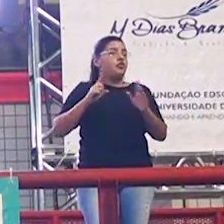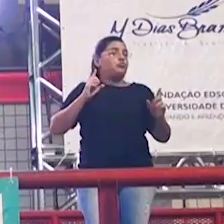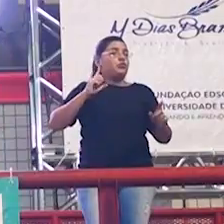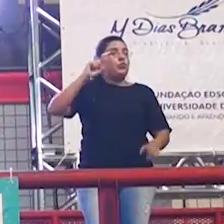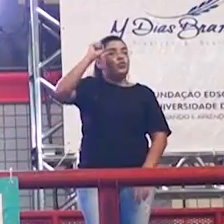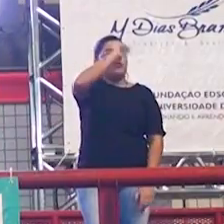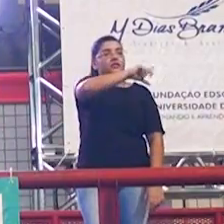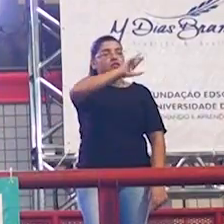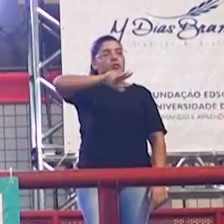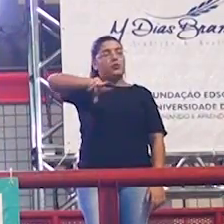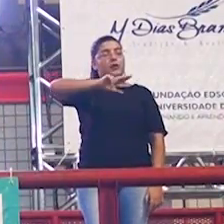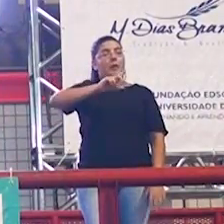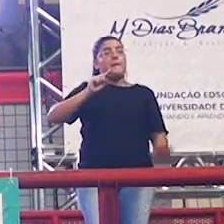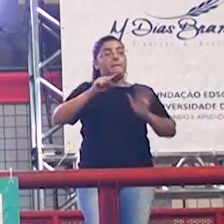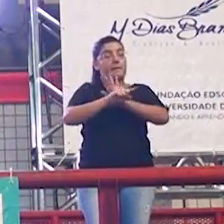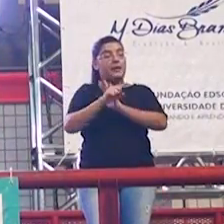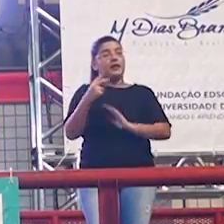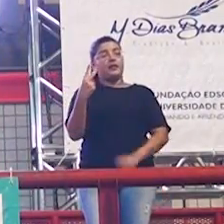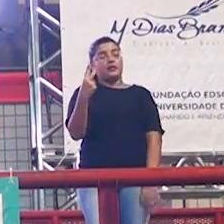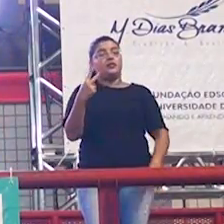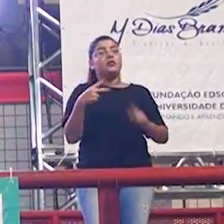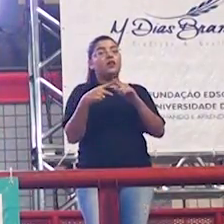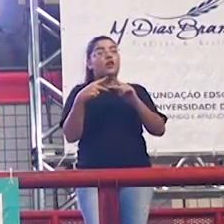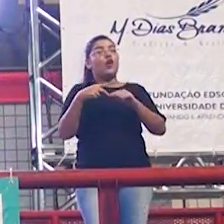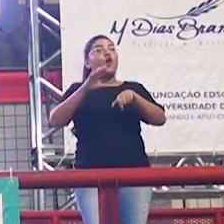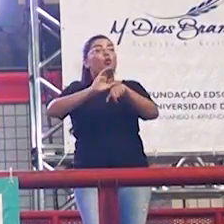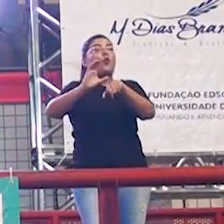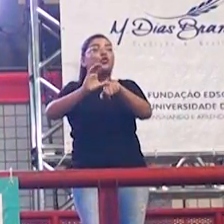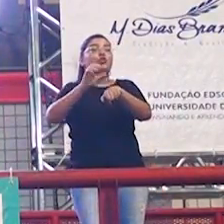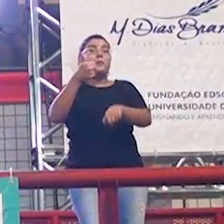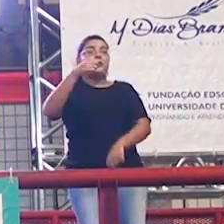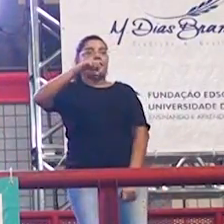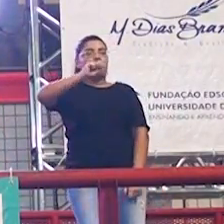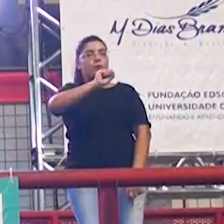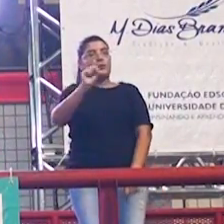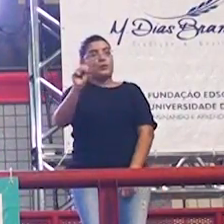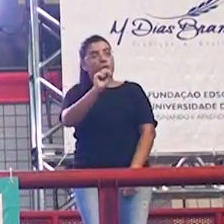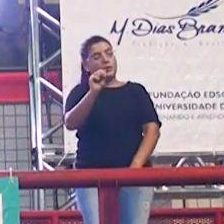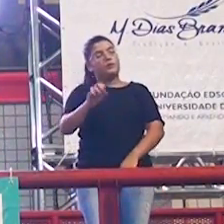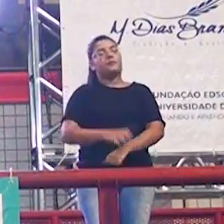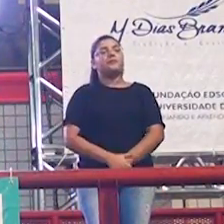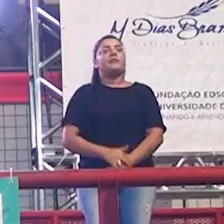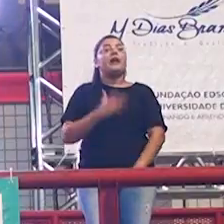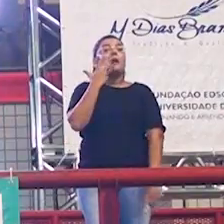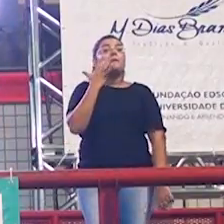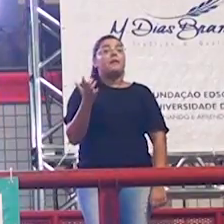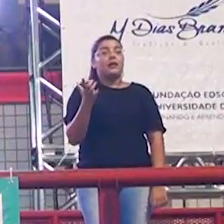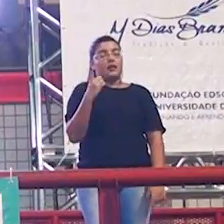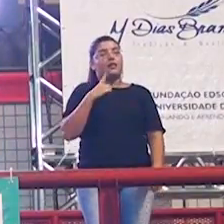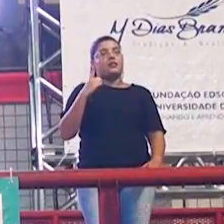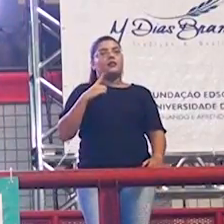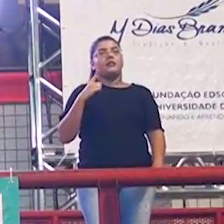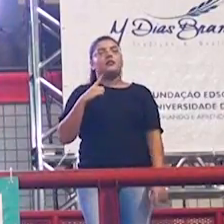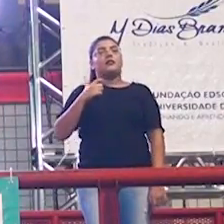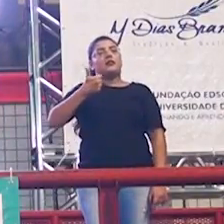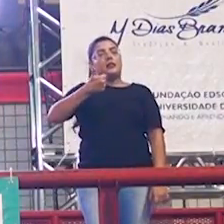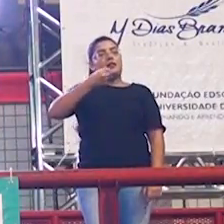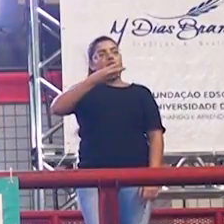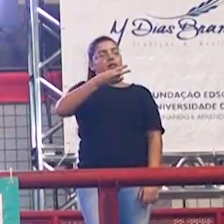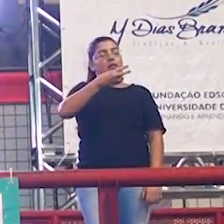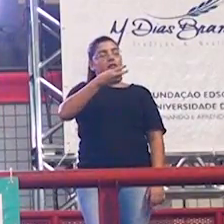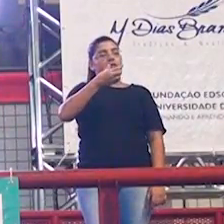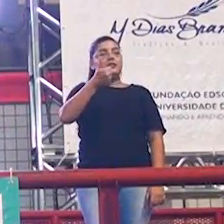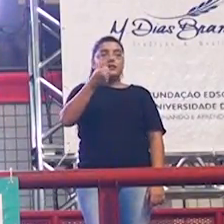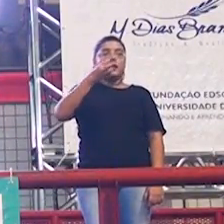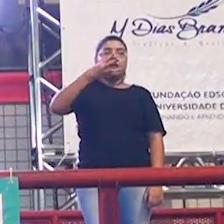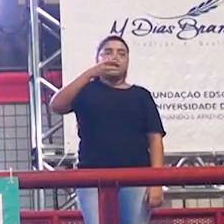dificuldades. Foram 2 questões da prova domingo sobre constituições. Esse ano e amanhã comemoram-se os 130